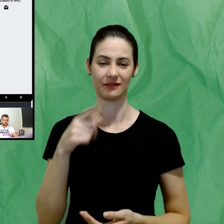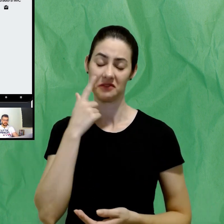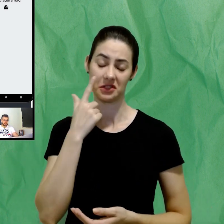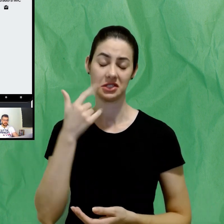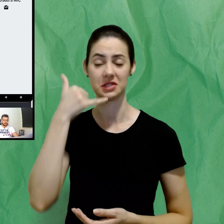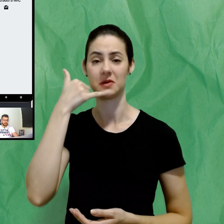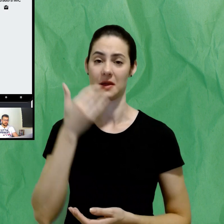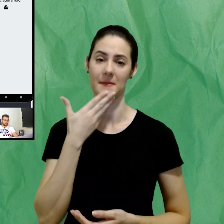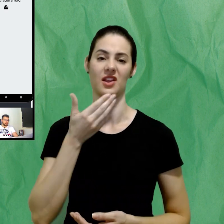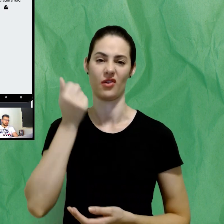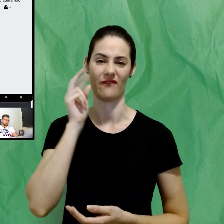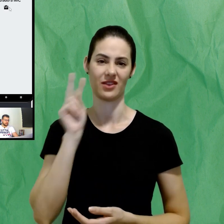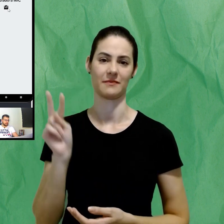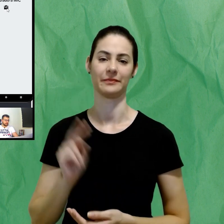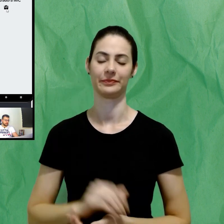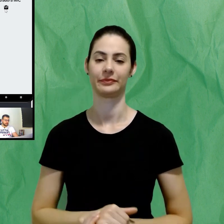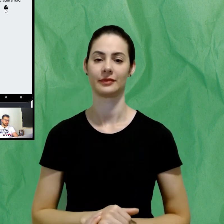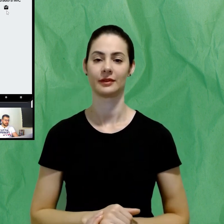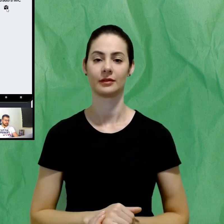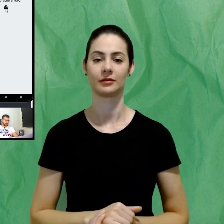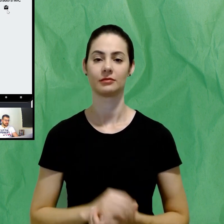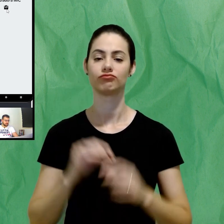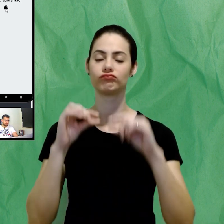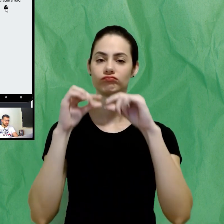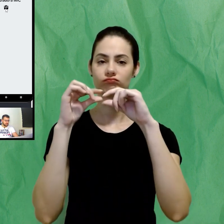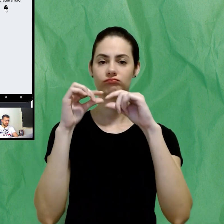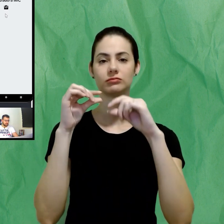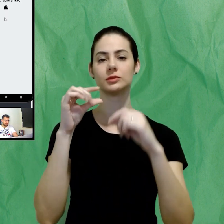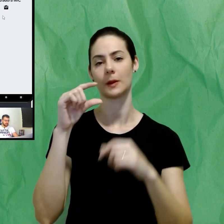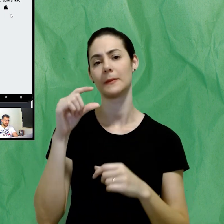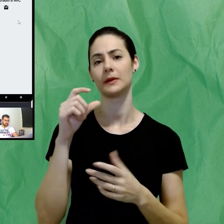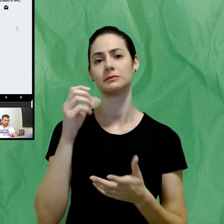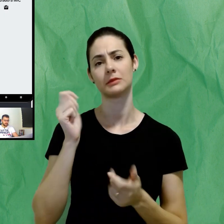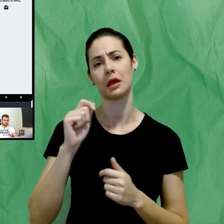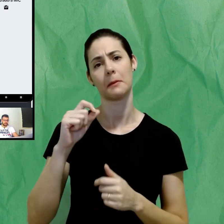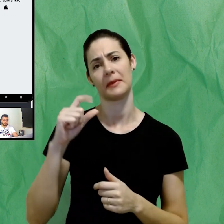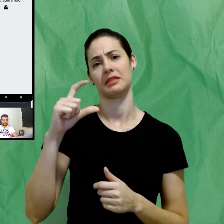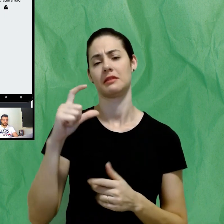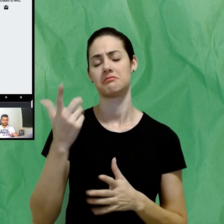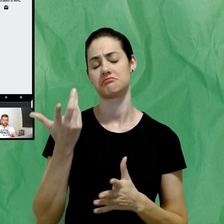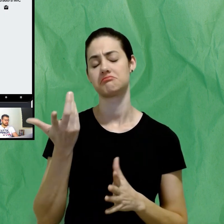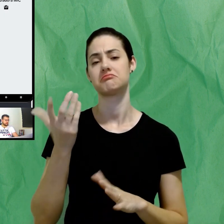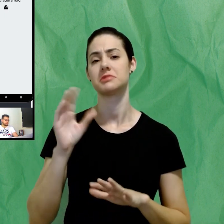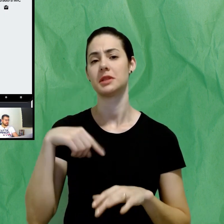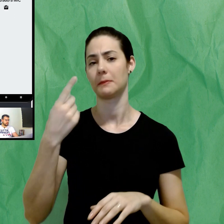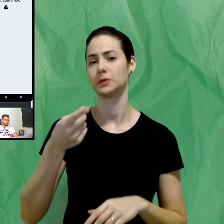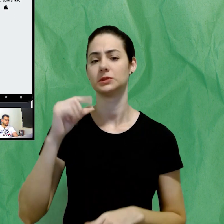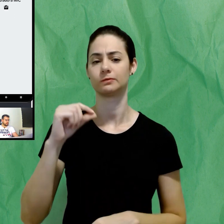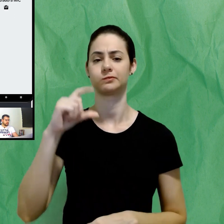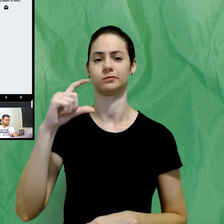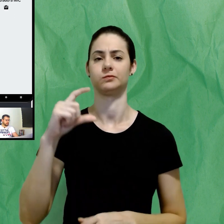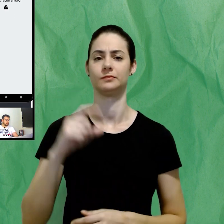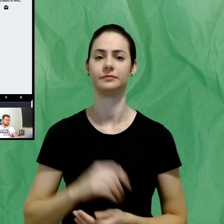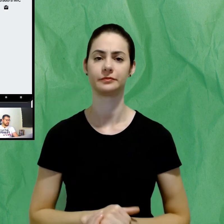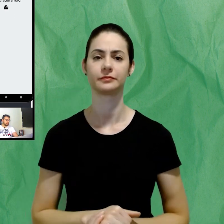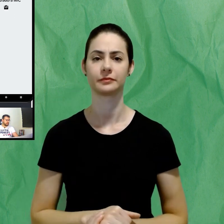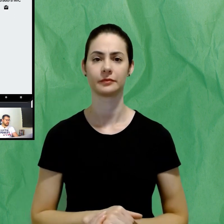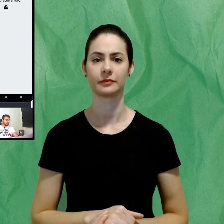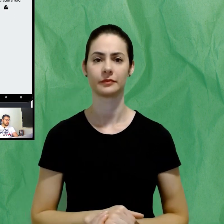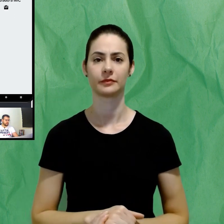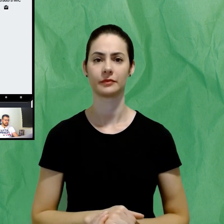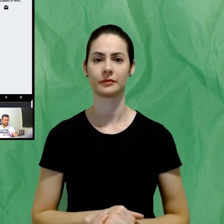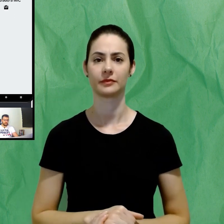celular. Bom, coloquei esse tamanho aqui, né? Se der para aumentar, a gente aumenta ele daqui a pouco. Então,